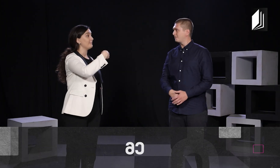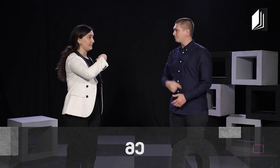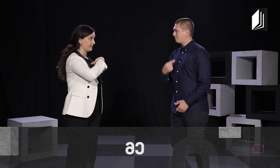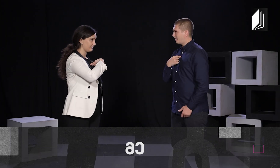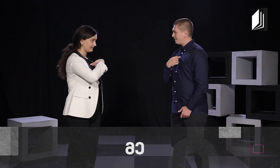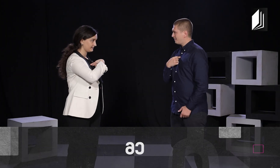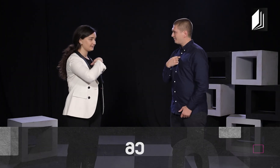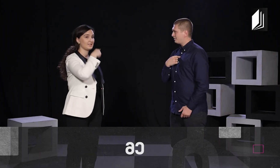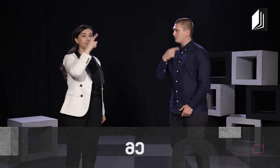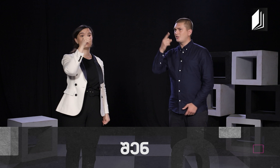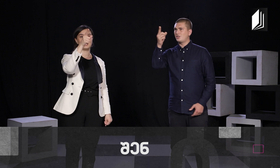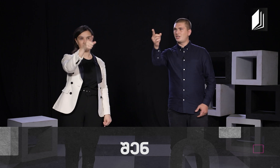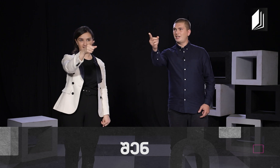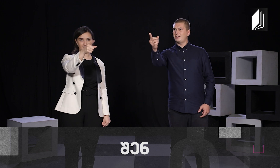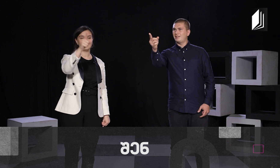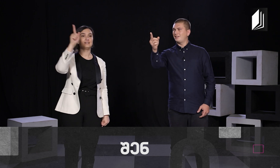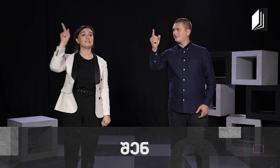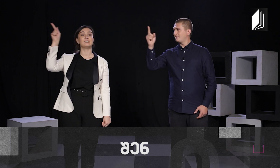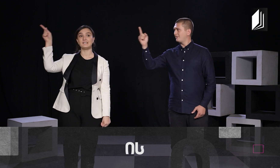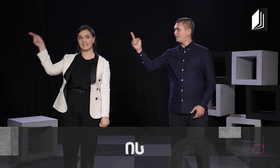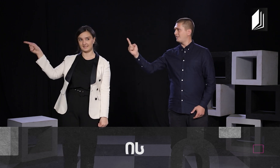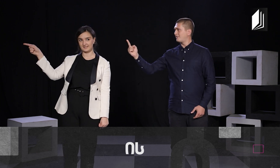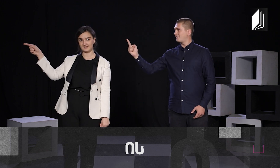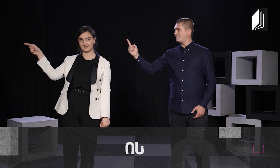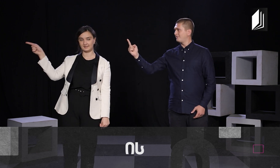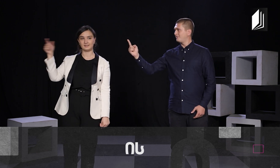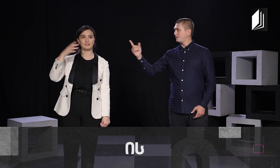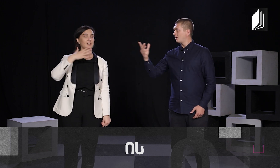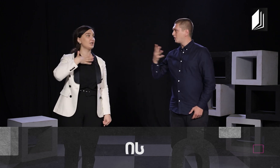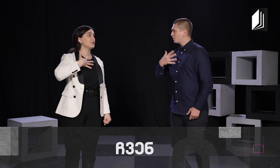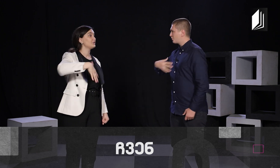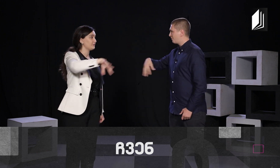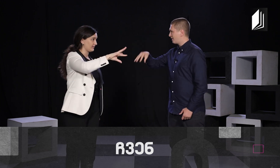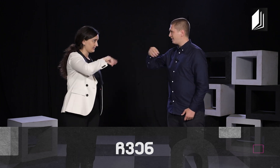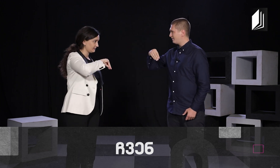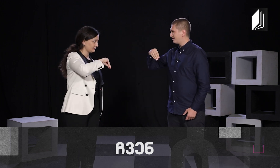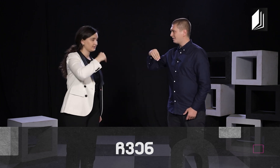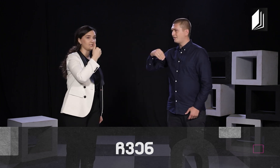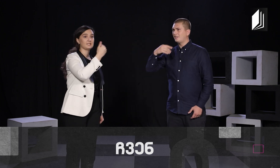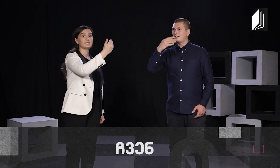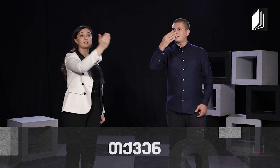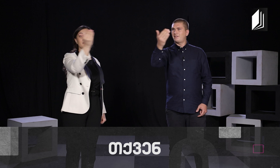მე, შენ, ის. ჩვენ,